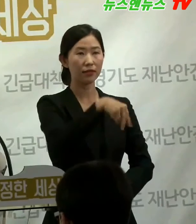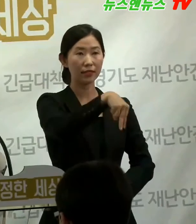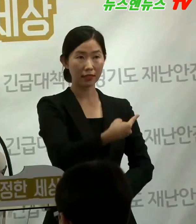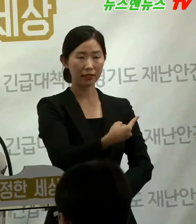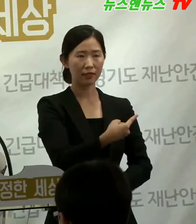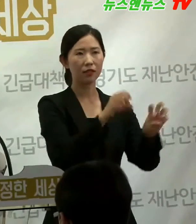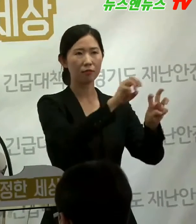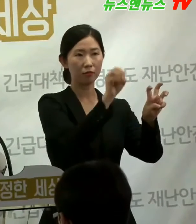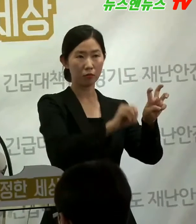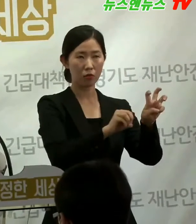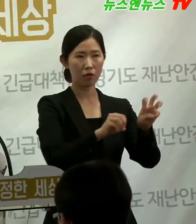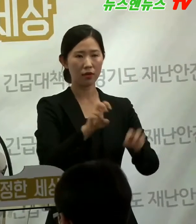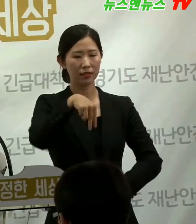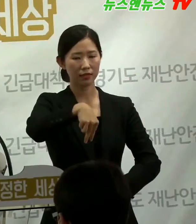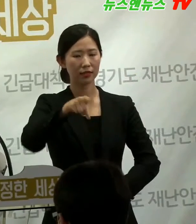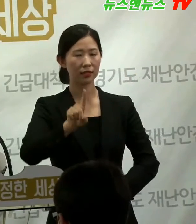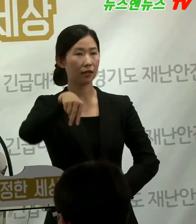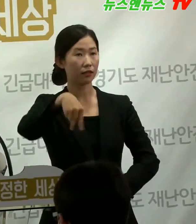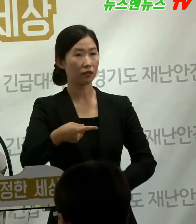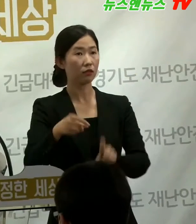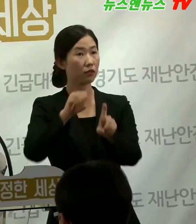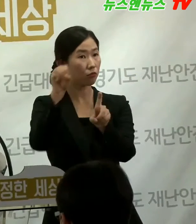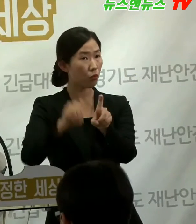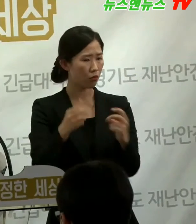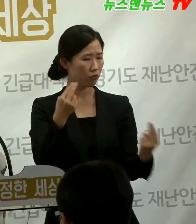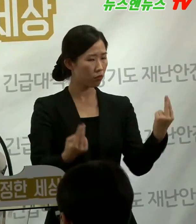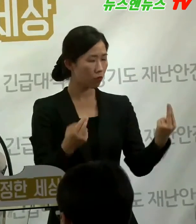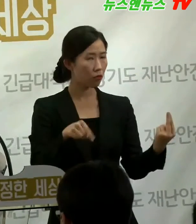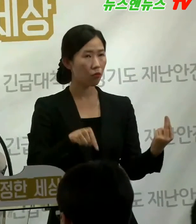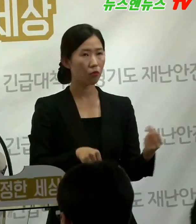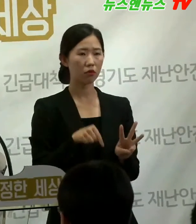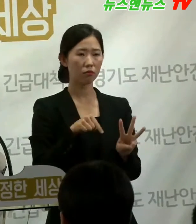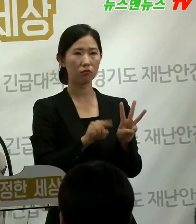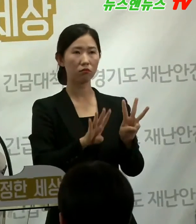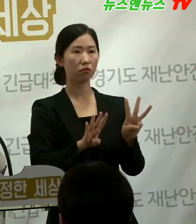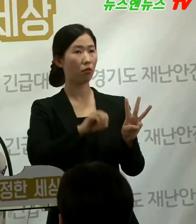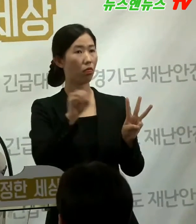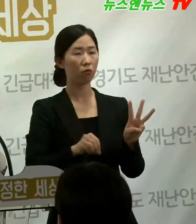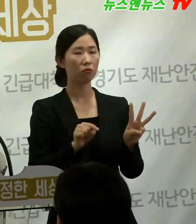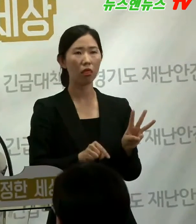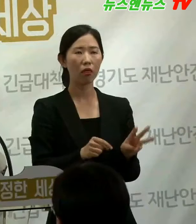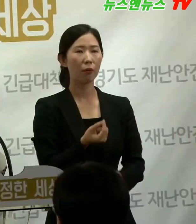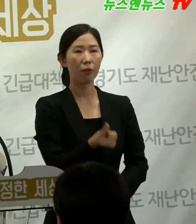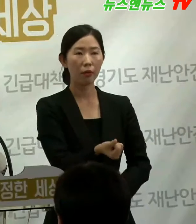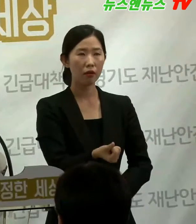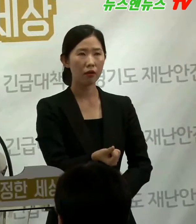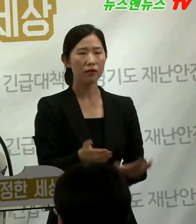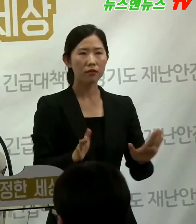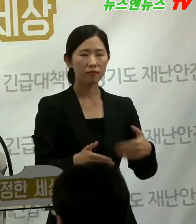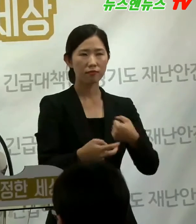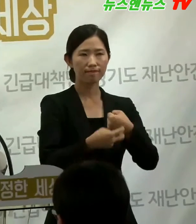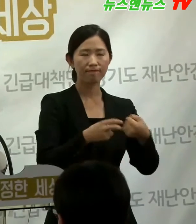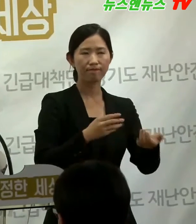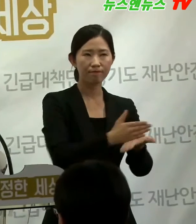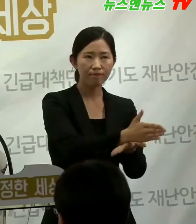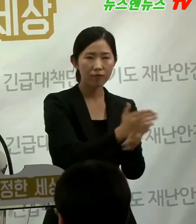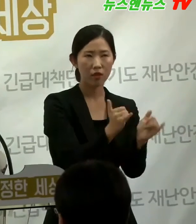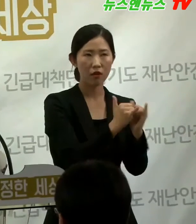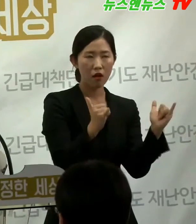비해서 낮은 수준입니다. 적시 대응과 의료진들의 헌신, 그리고 최고 수준의